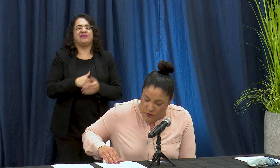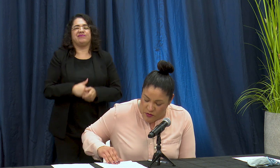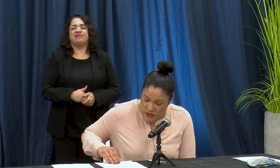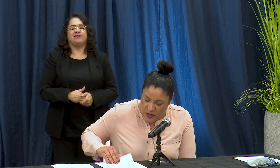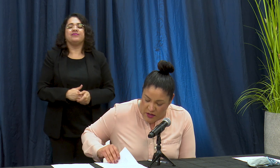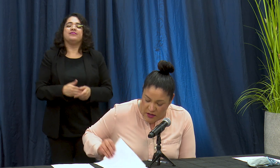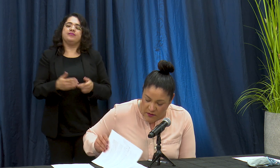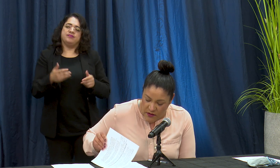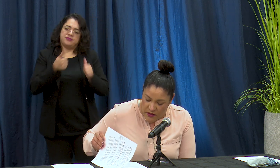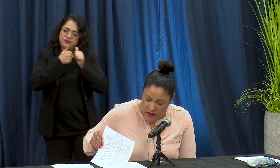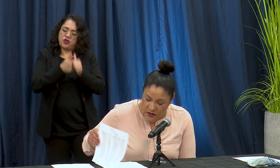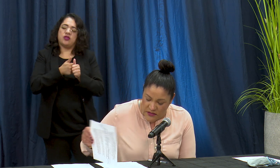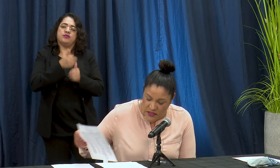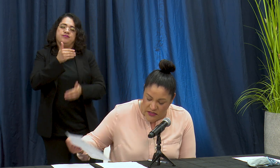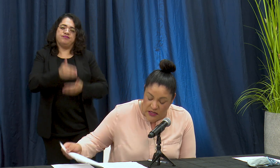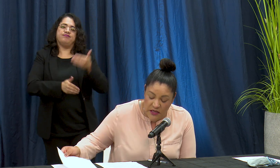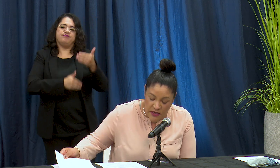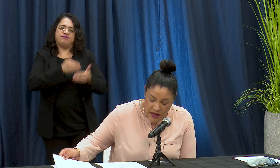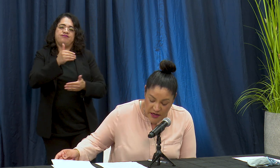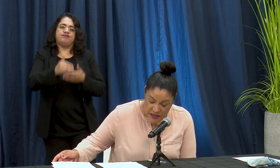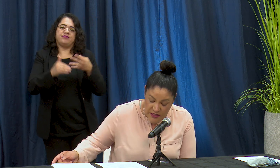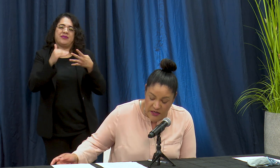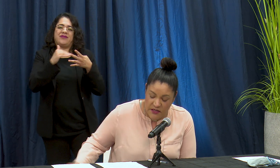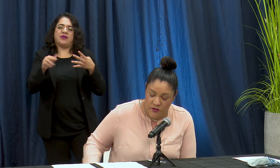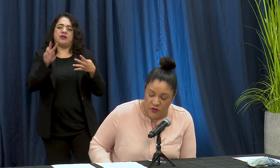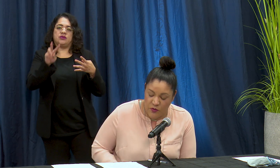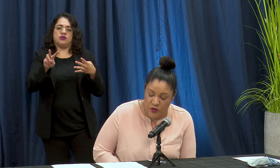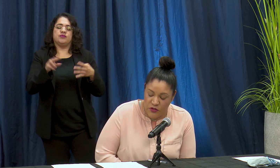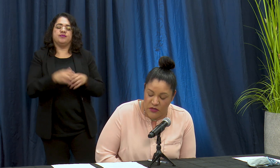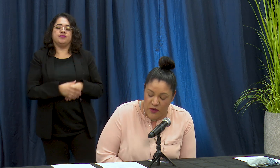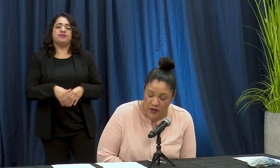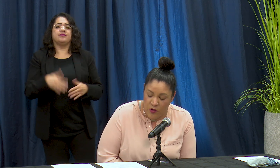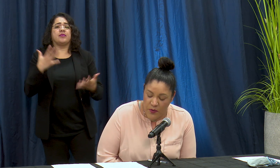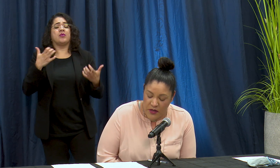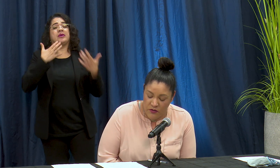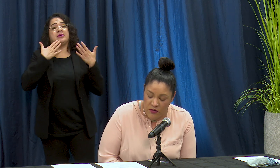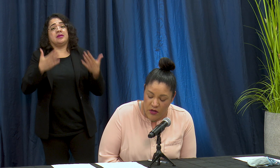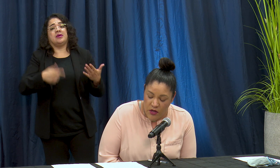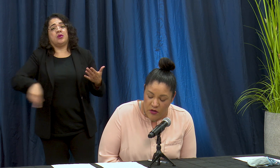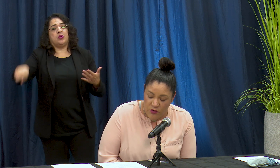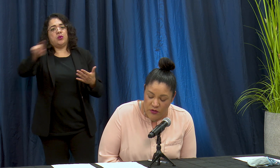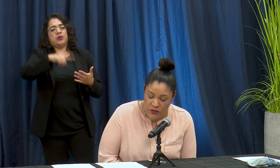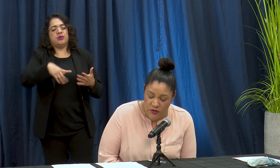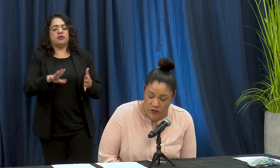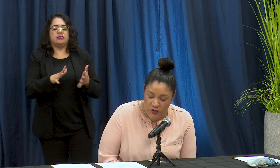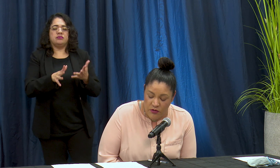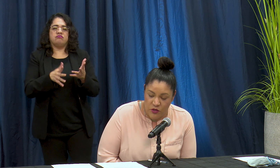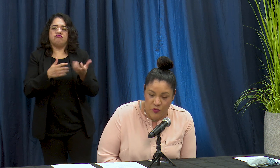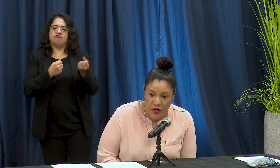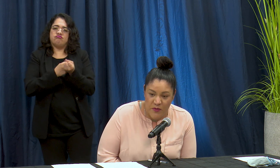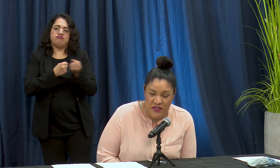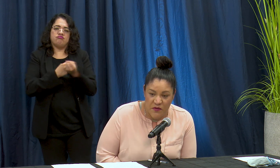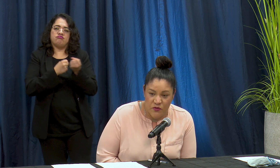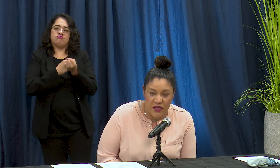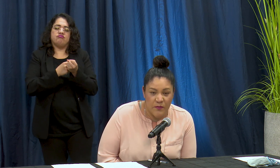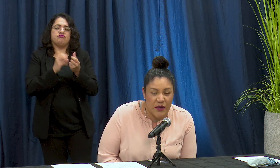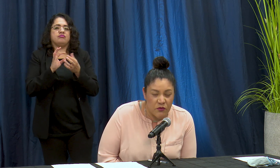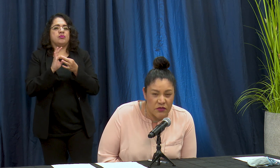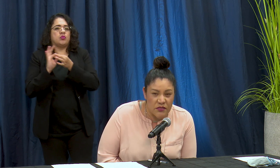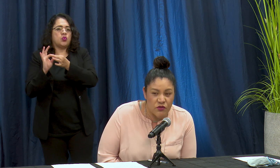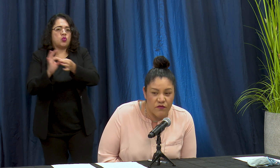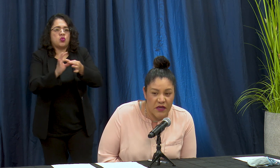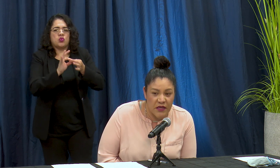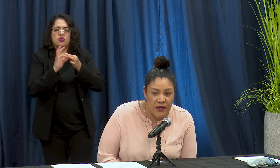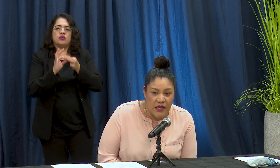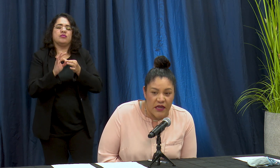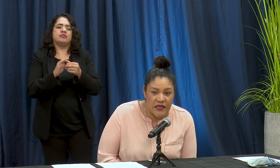También queremos decirles y agradecerles a todos por continuar cooperando con nuestros programas. Sabemos que hay